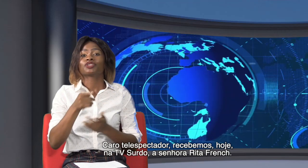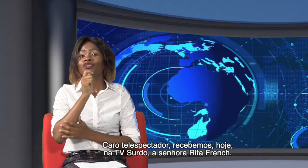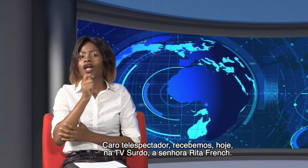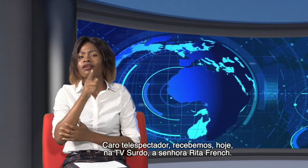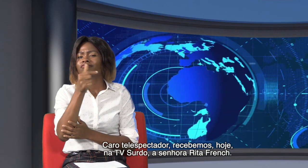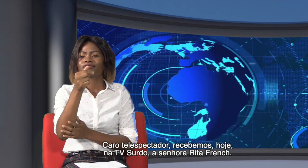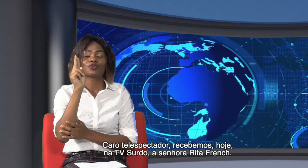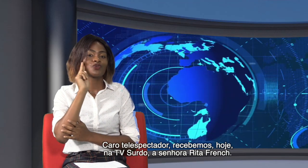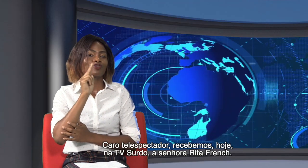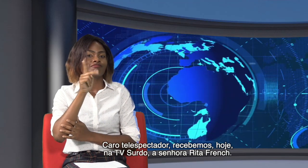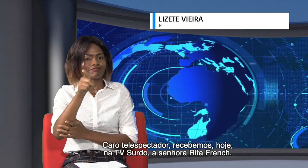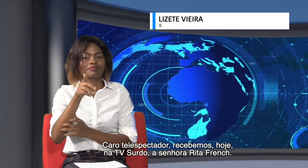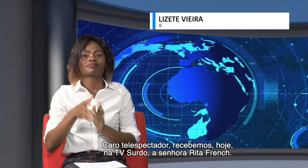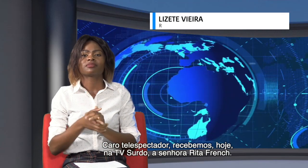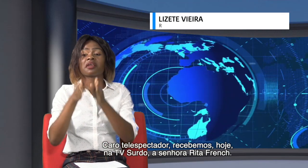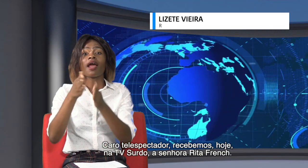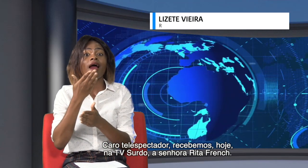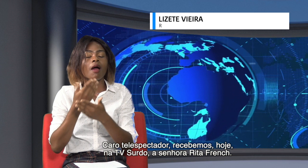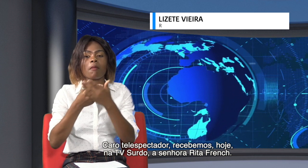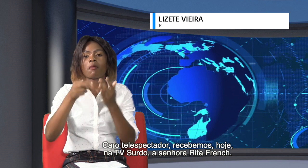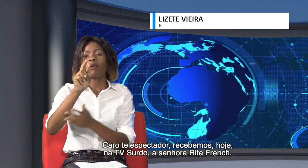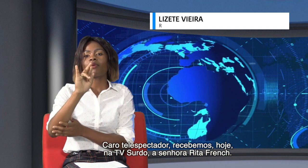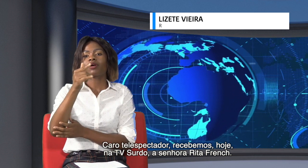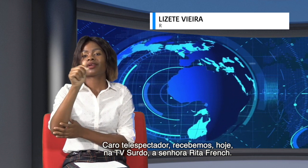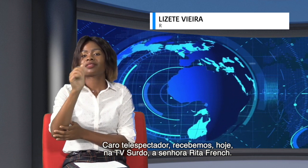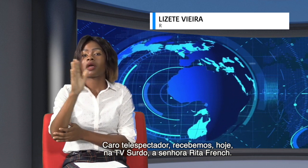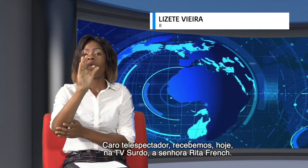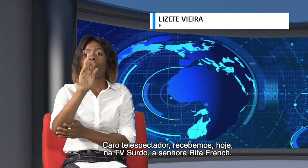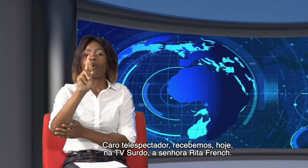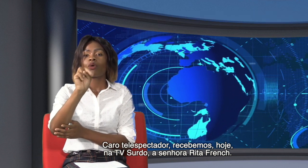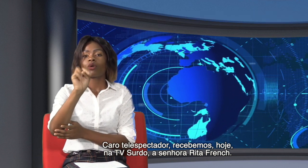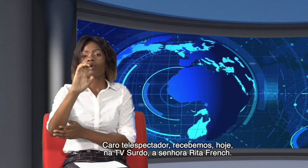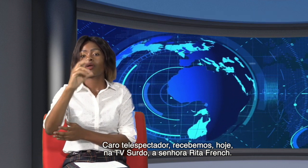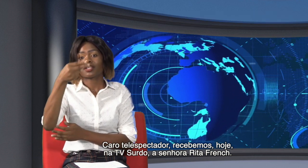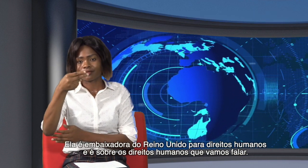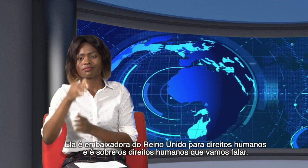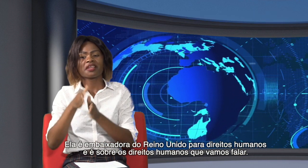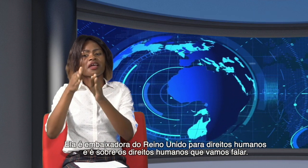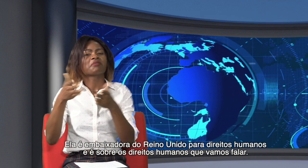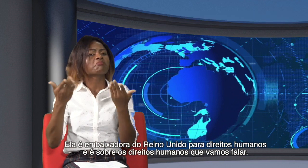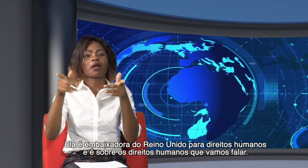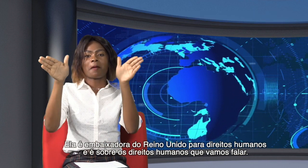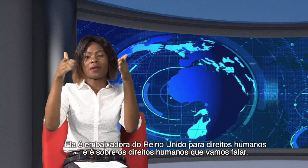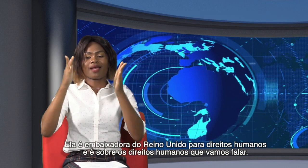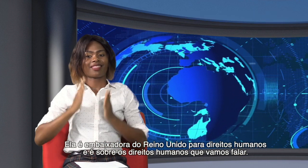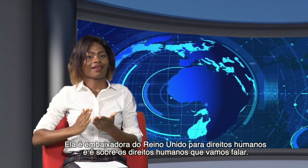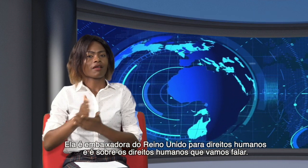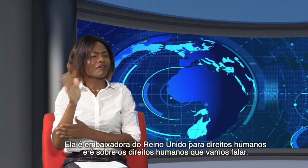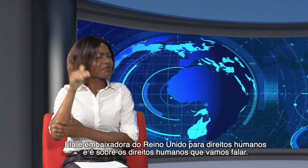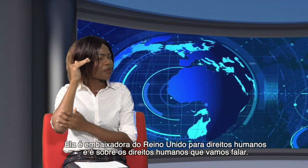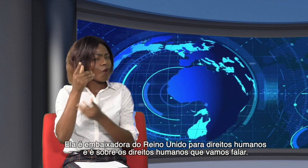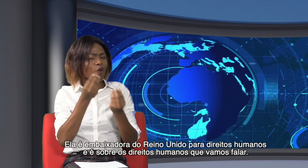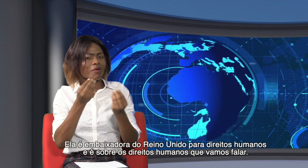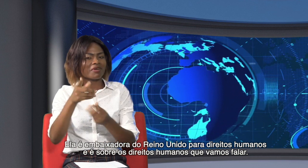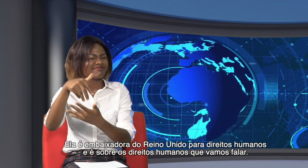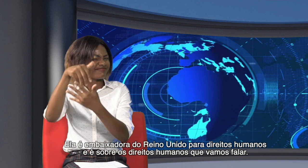Caro telespetador, recebemos hoje na TV Surdo a senhora Rita French. Ela é embaixadora para os